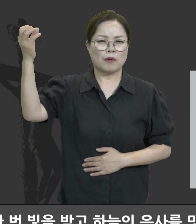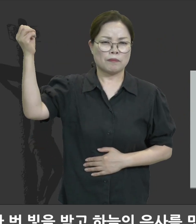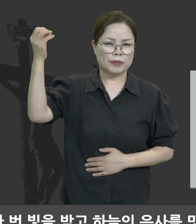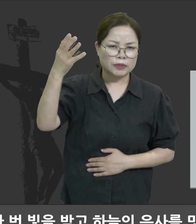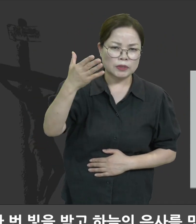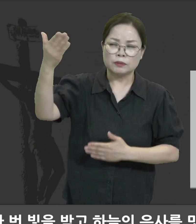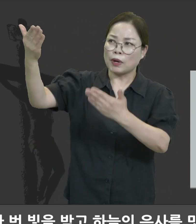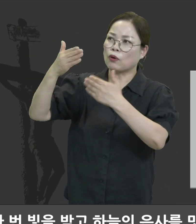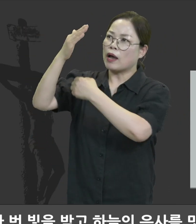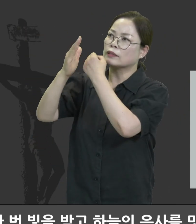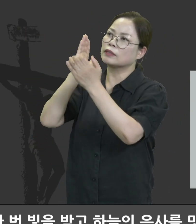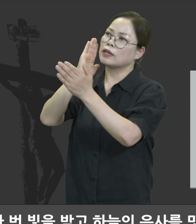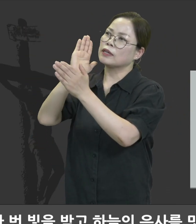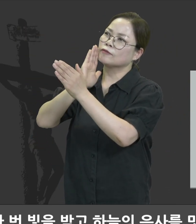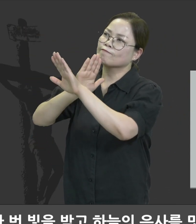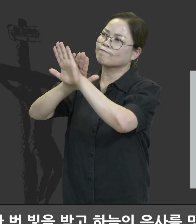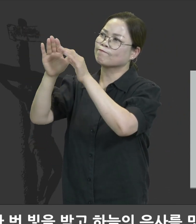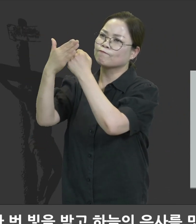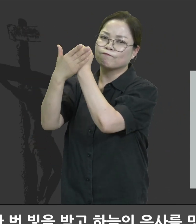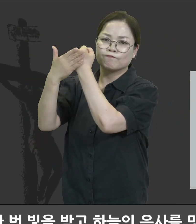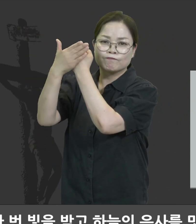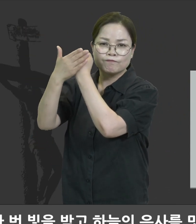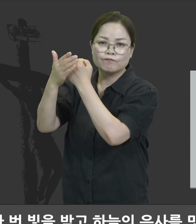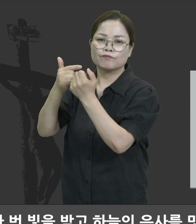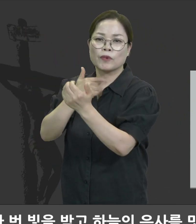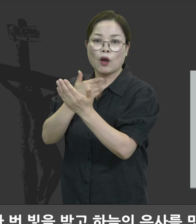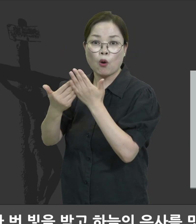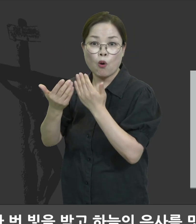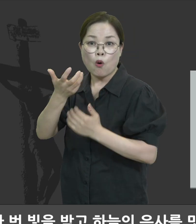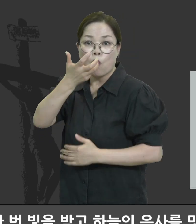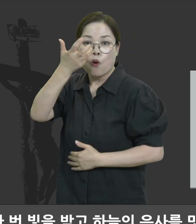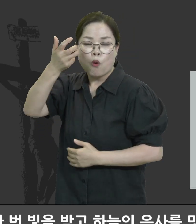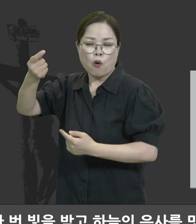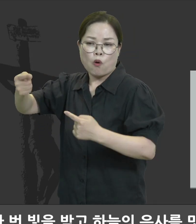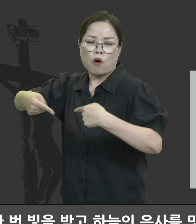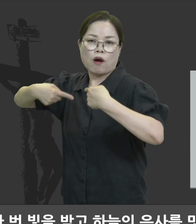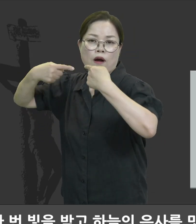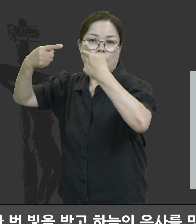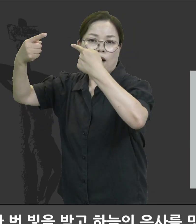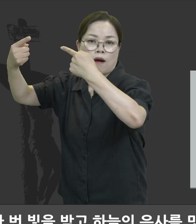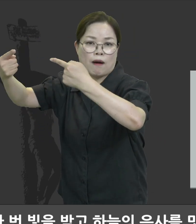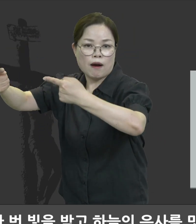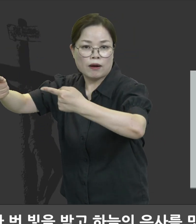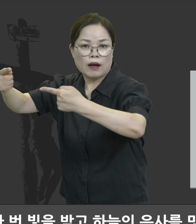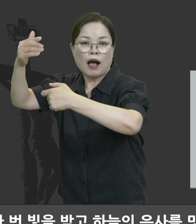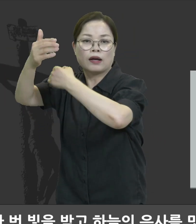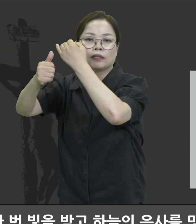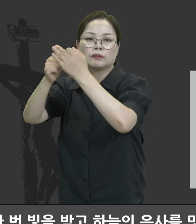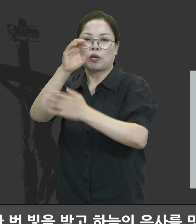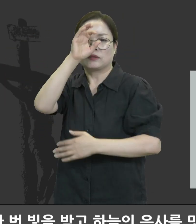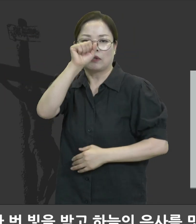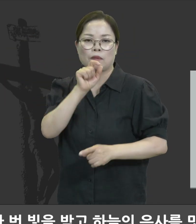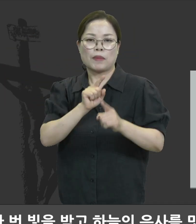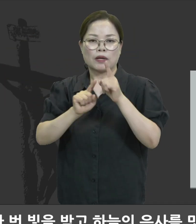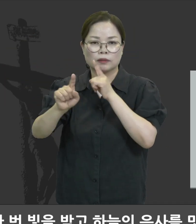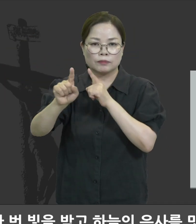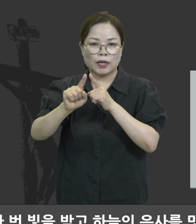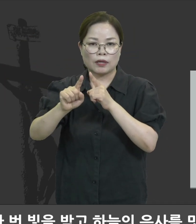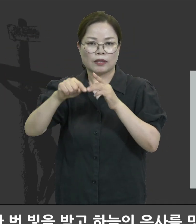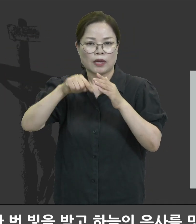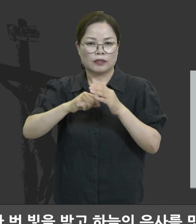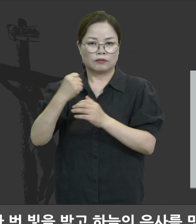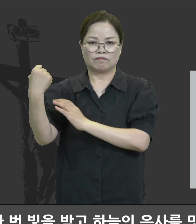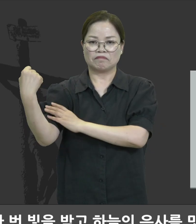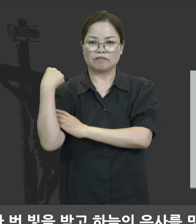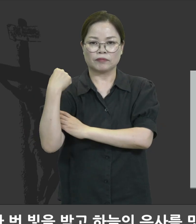받고 하늘의 은사를 맛보고 성령에 참여한 바 되고 하나님의 선한 말씀과